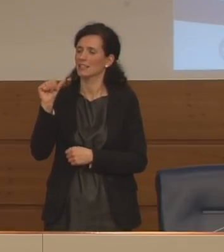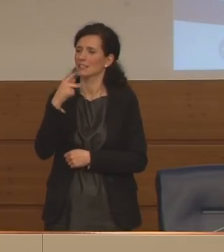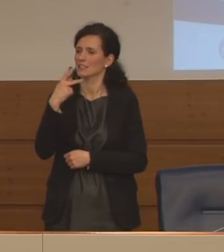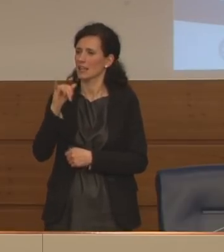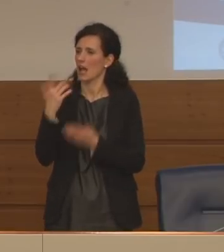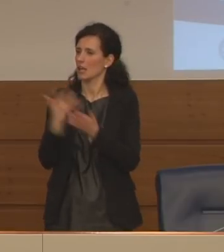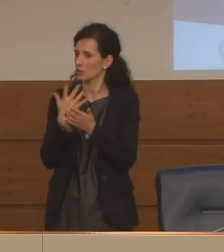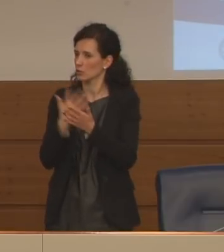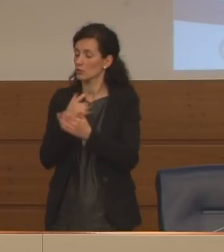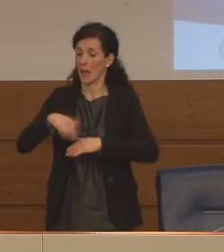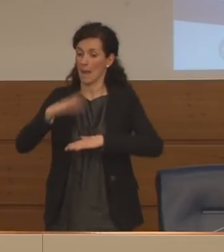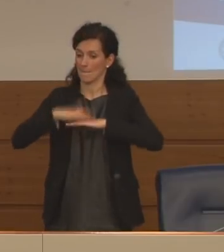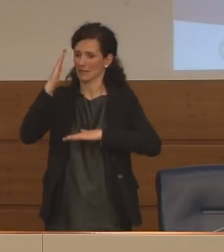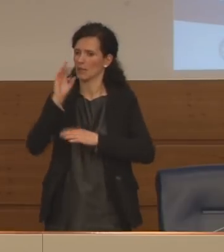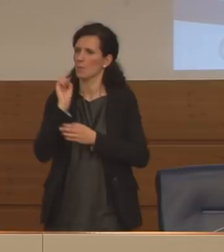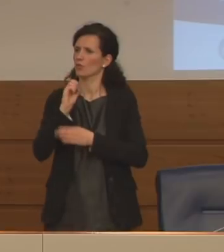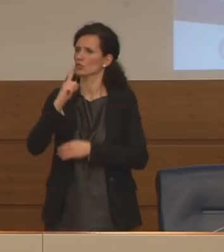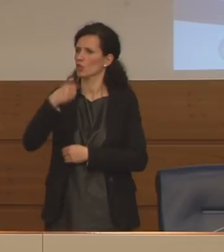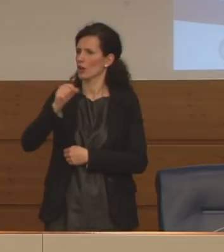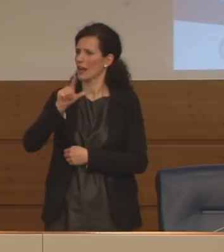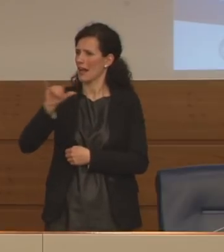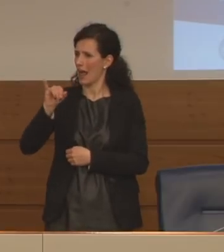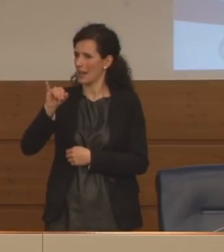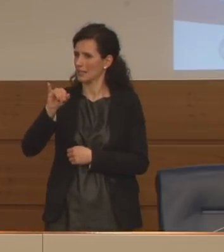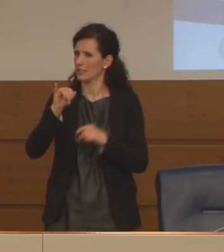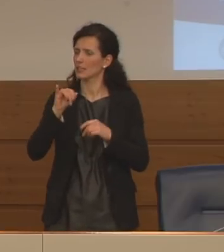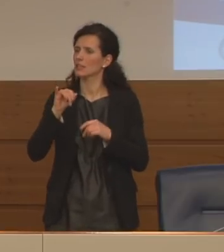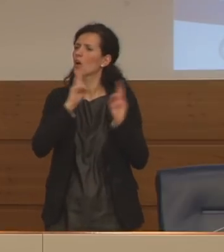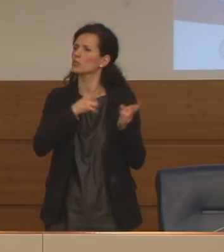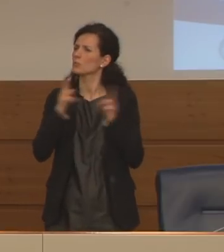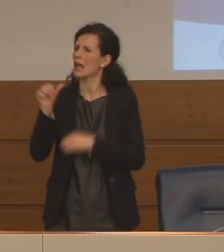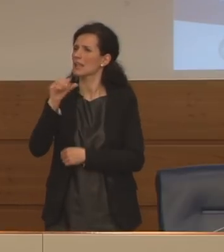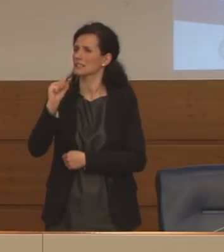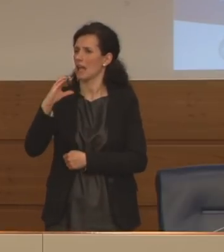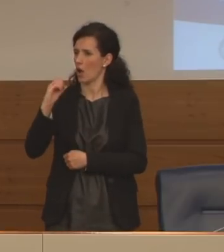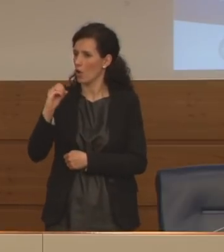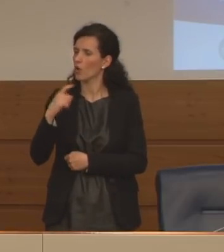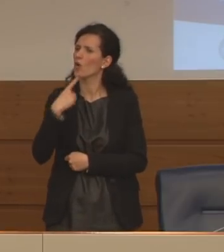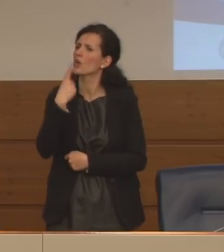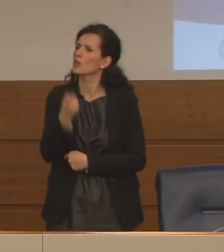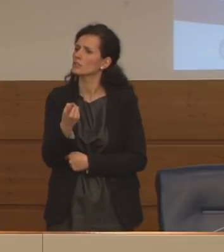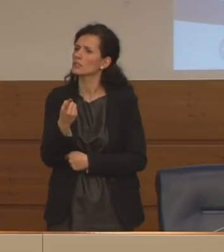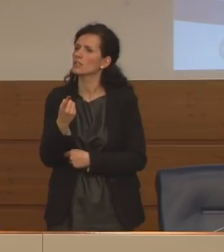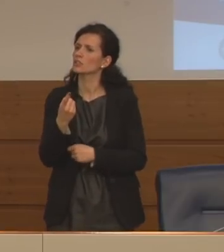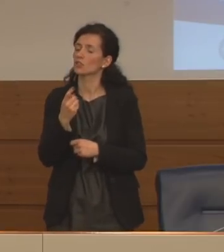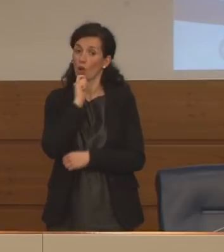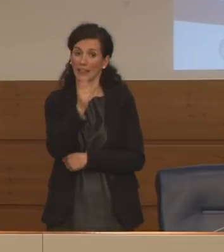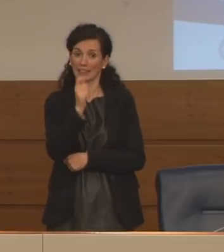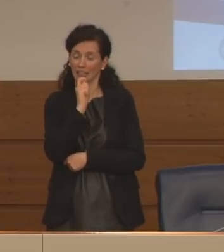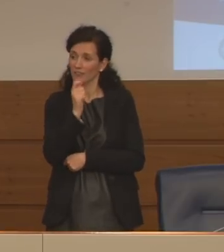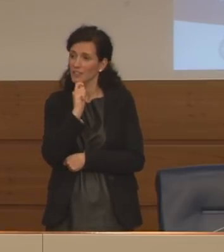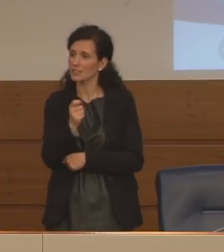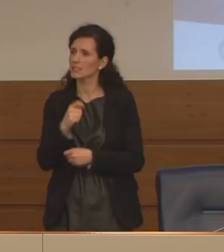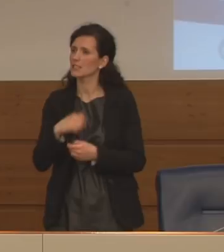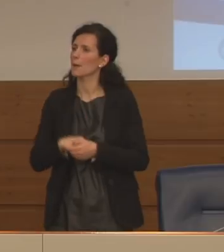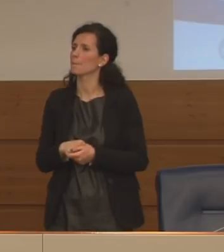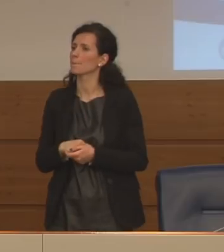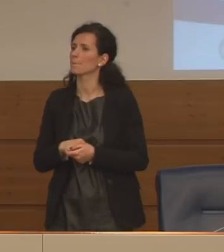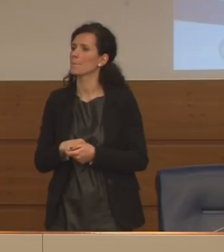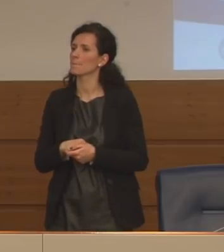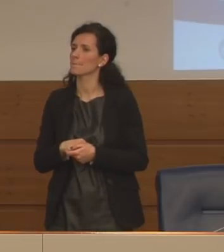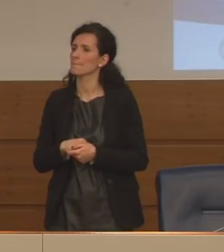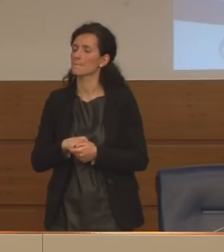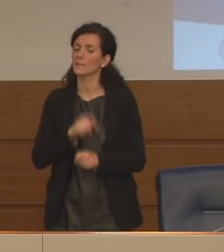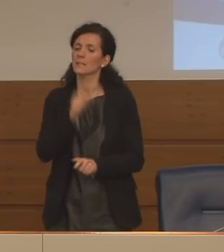mattina il professor galli e mario del sacco in un'intervista ha detto che c'è tanta